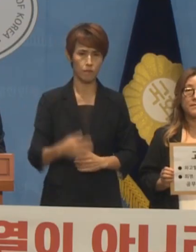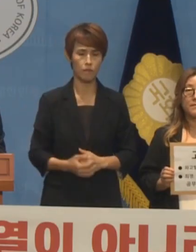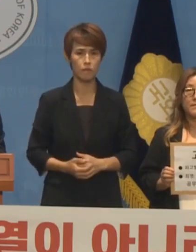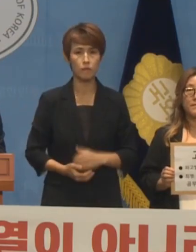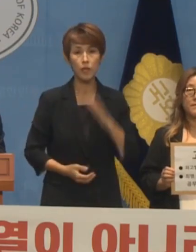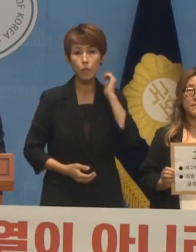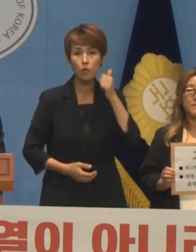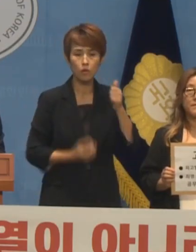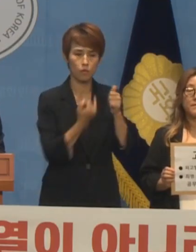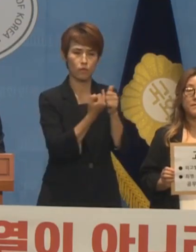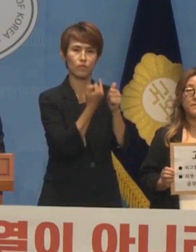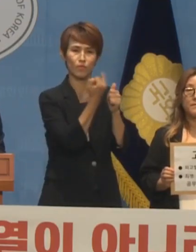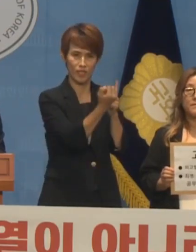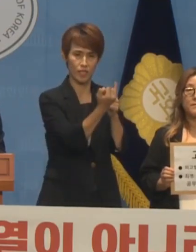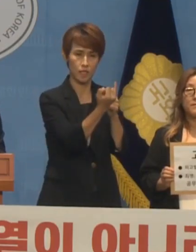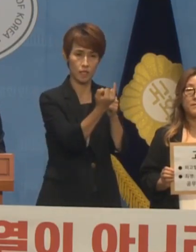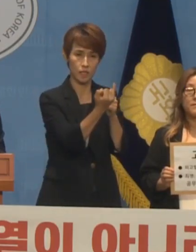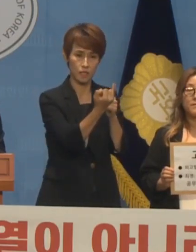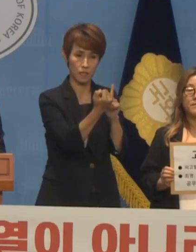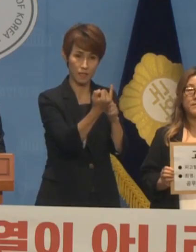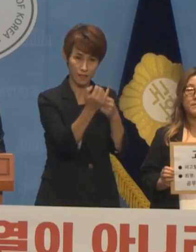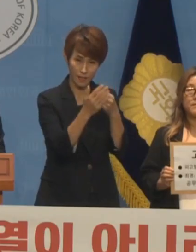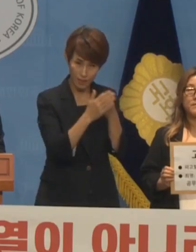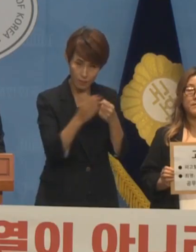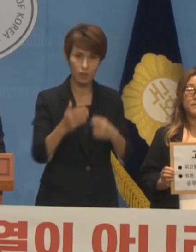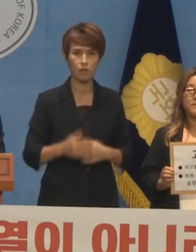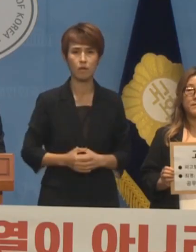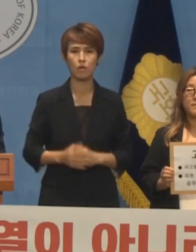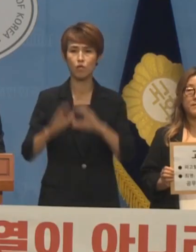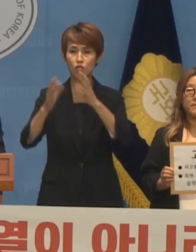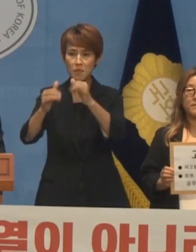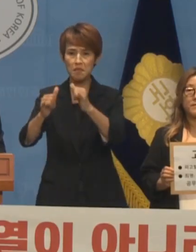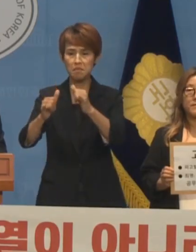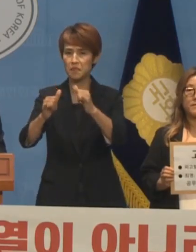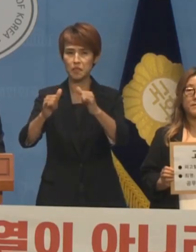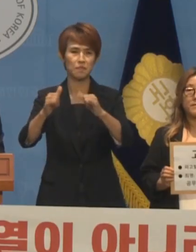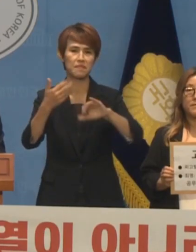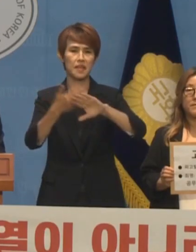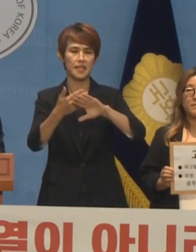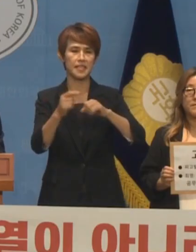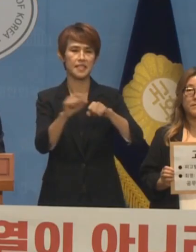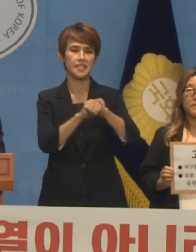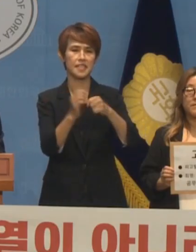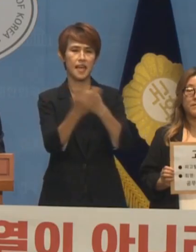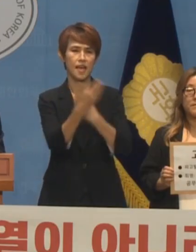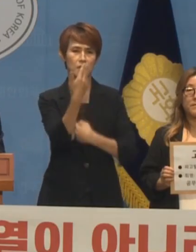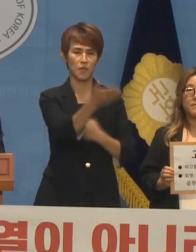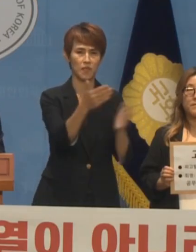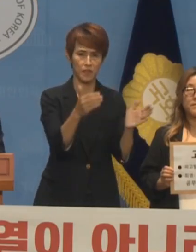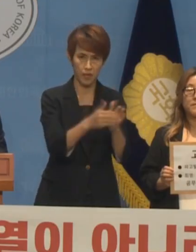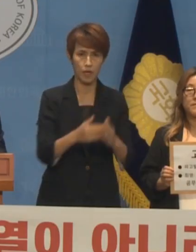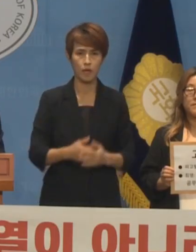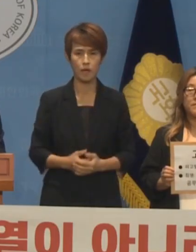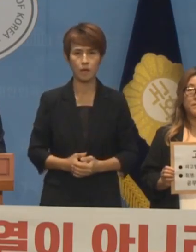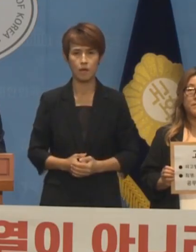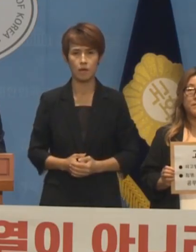대통령의 부인, 영부인이기 때문에 일반 국민과 달리 특혜성, 황제조사,